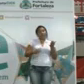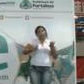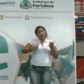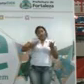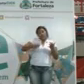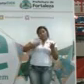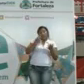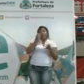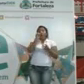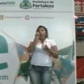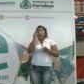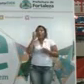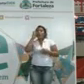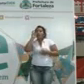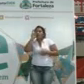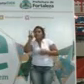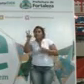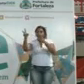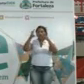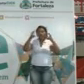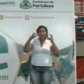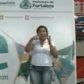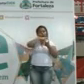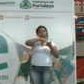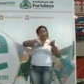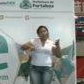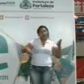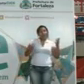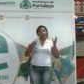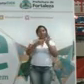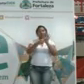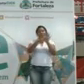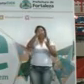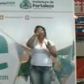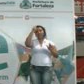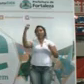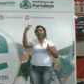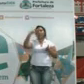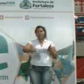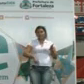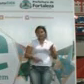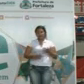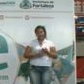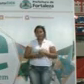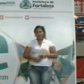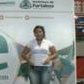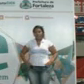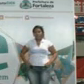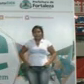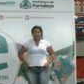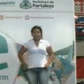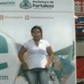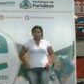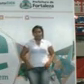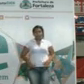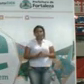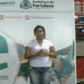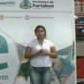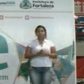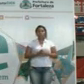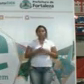ou ele viu aquilo com alguém, é a própria vida. Quer entender esse pessimismo? Olha, no final